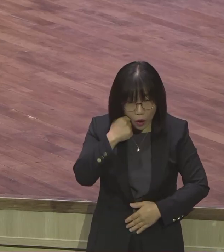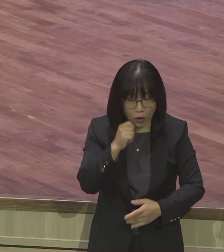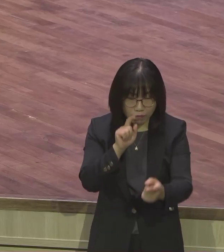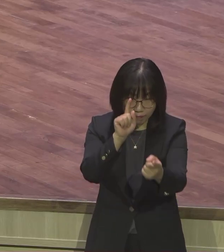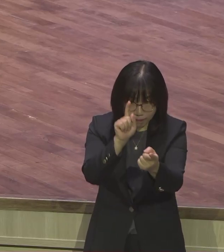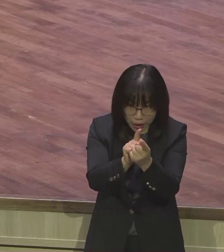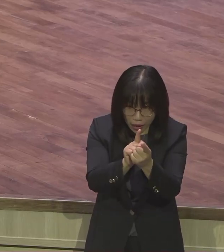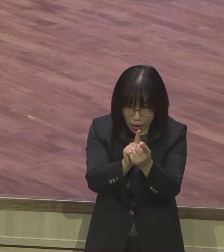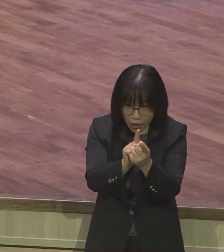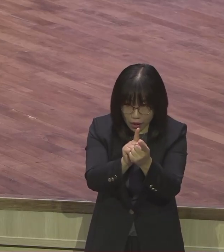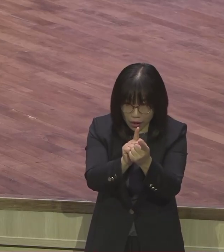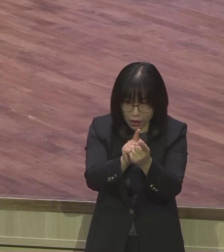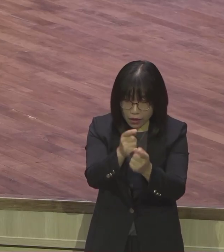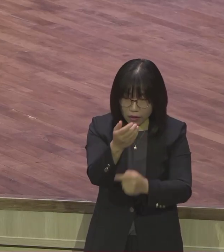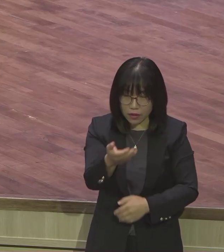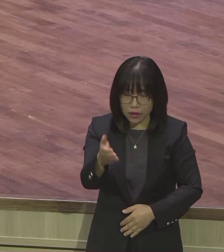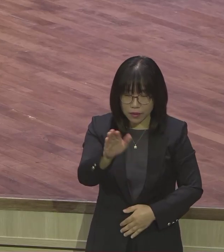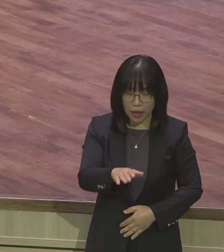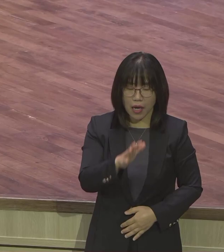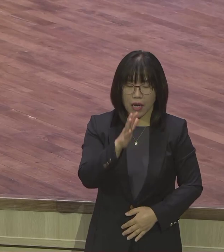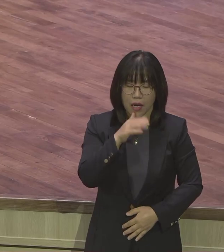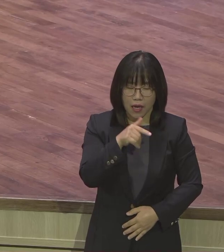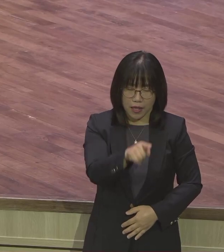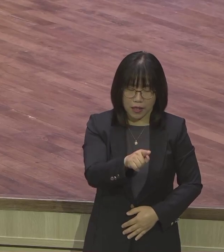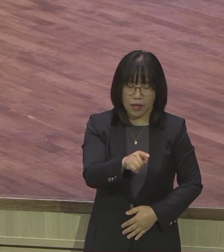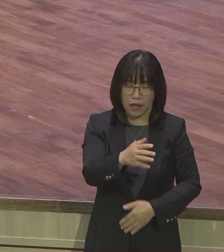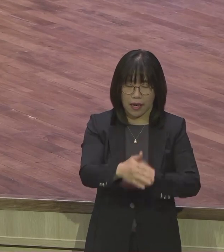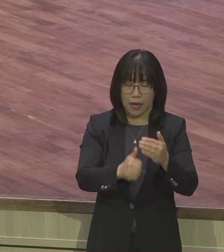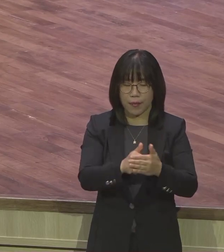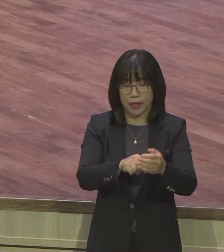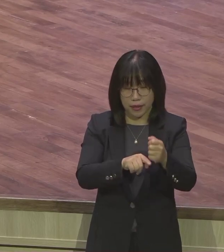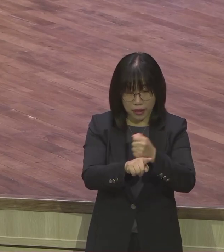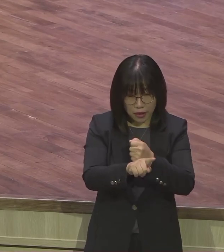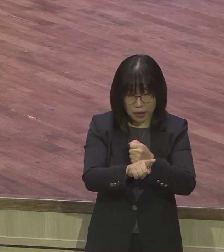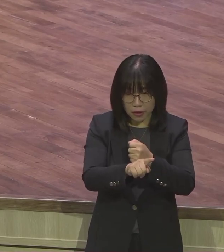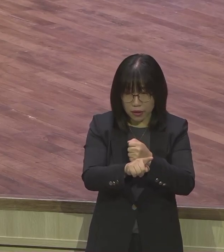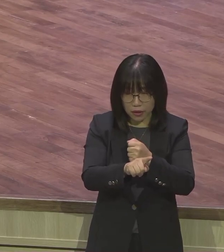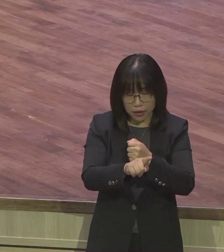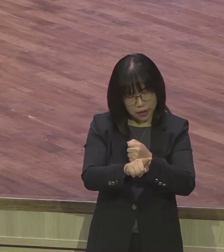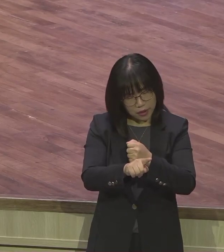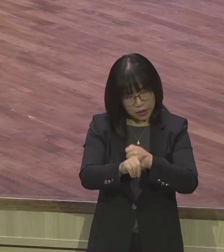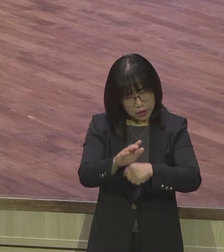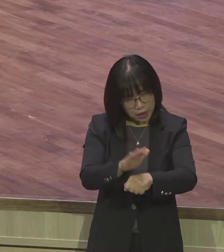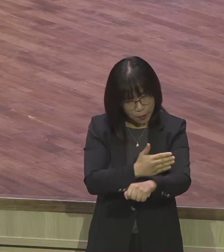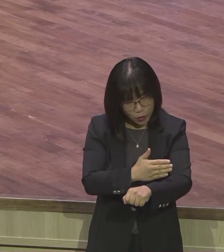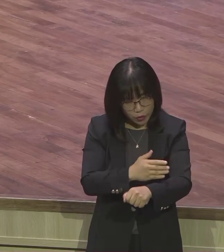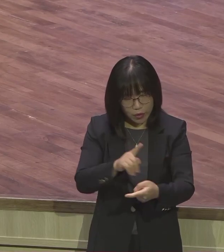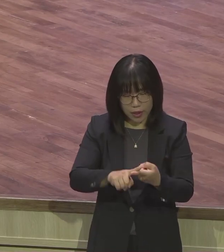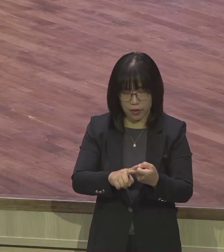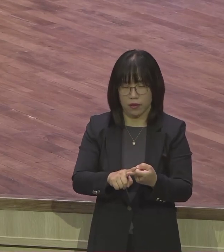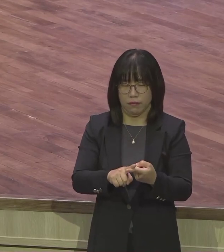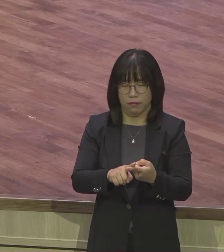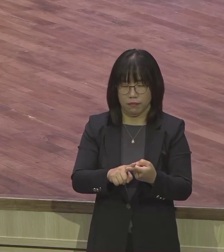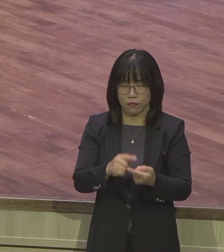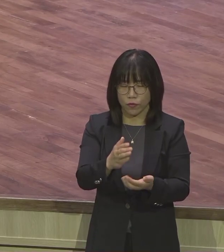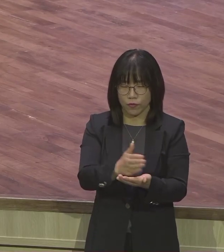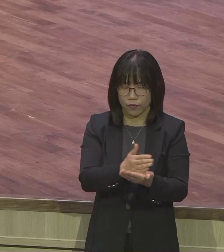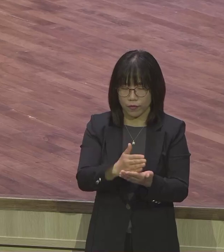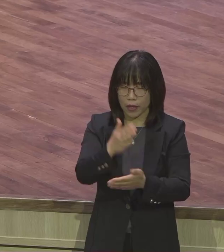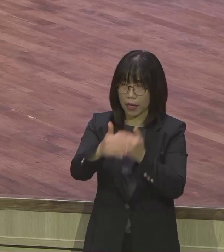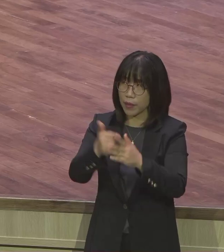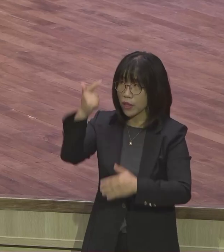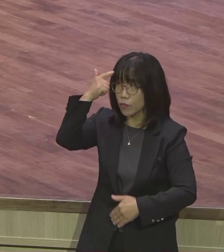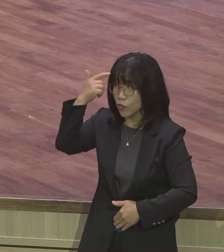문제와 사건 앞에 정말로 이것이 하나님의 뜻인지 아닌지를 묻는 질문이 계속되어야 됩니다.